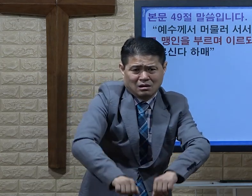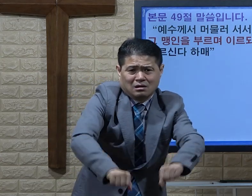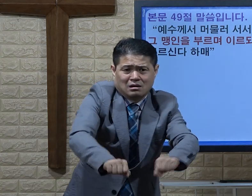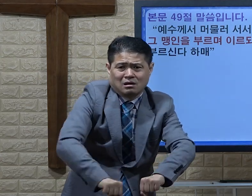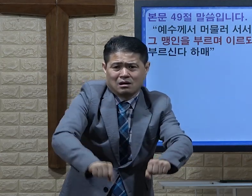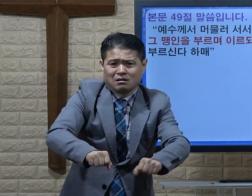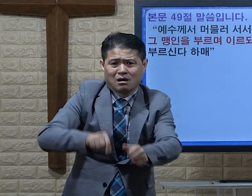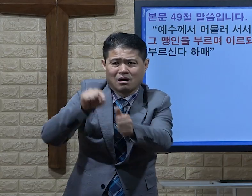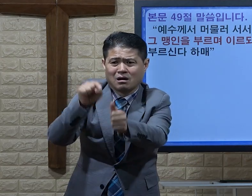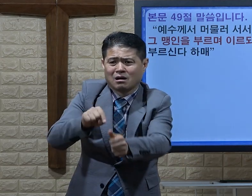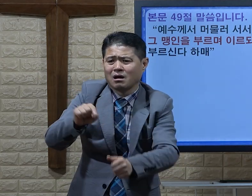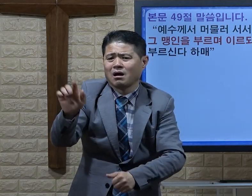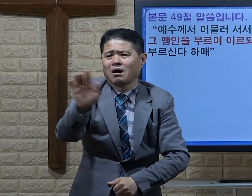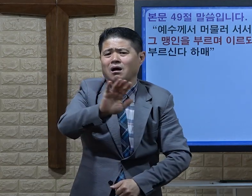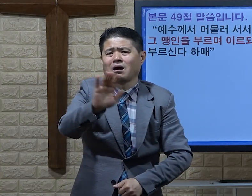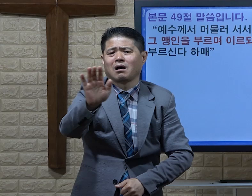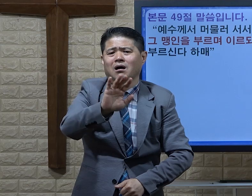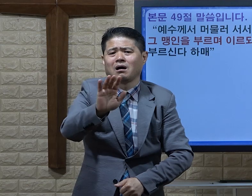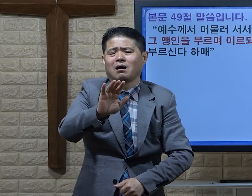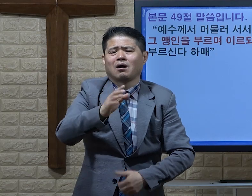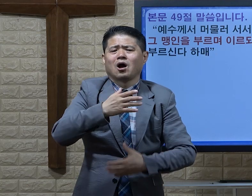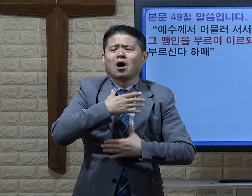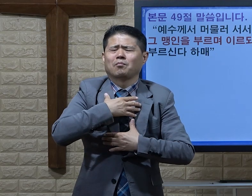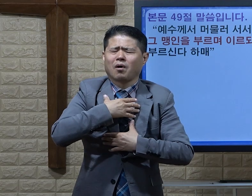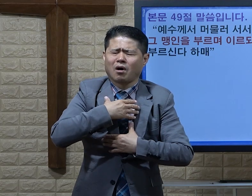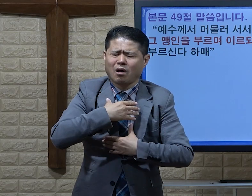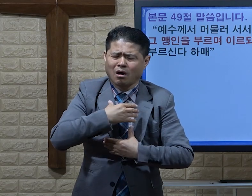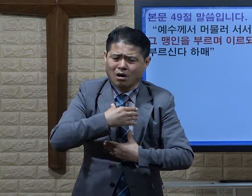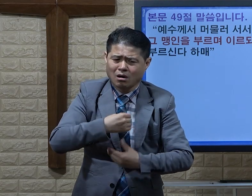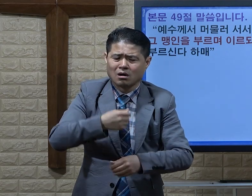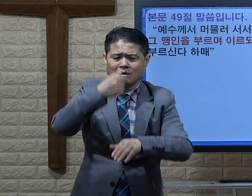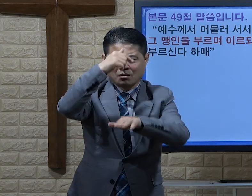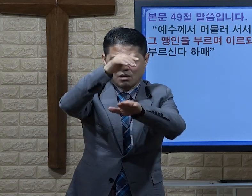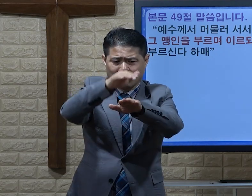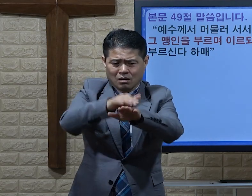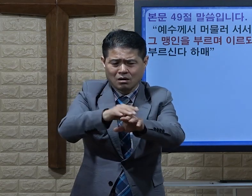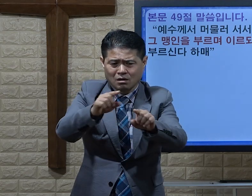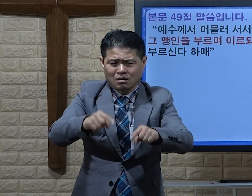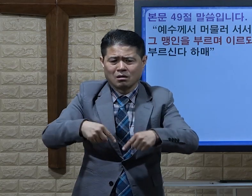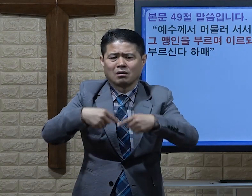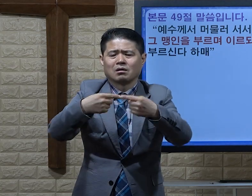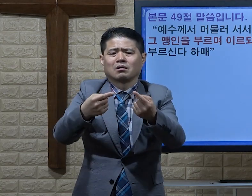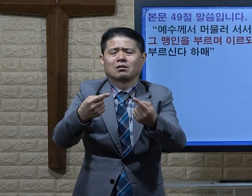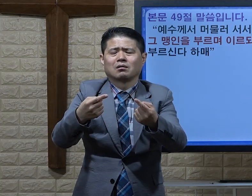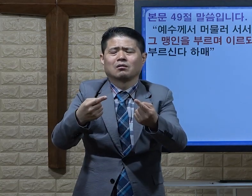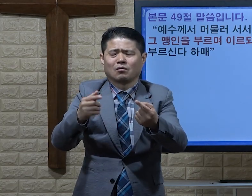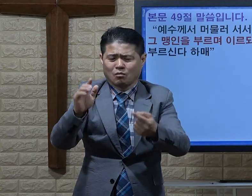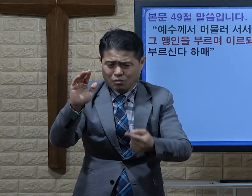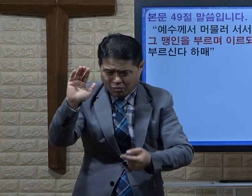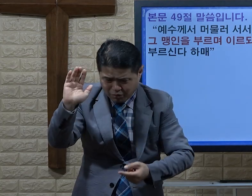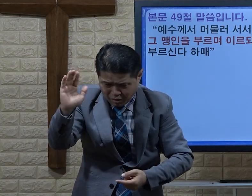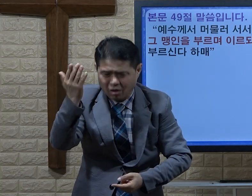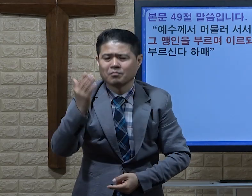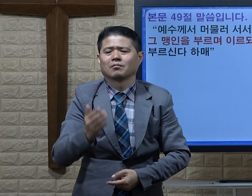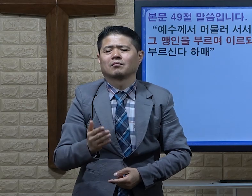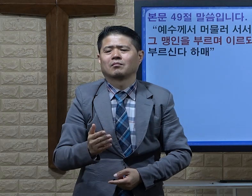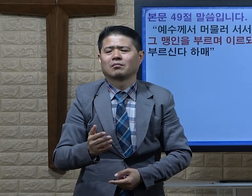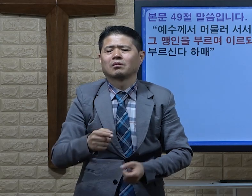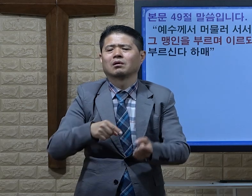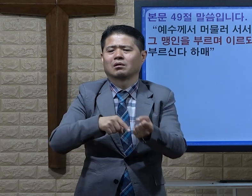이렇게 강요하는 것이 아닙니다. 예배를 평안한 마음으로 드려도 된다는 것입니다.